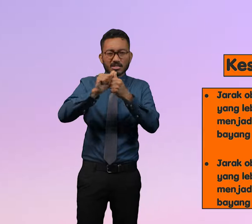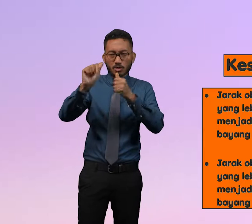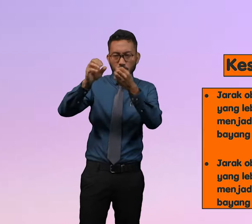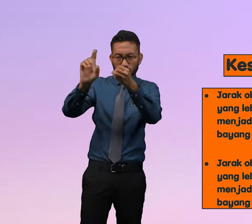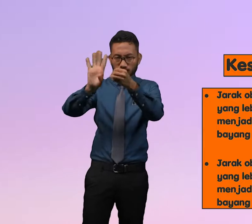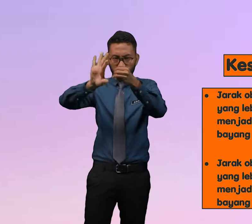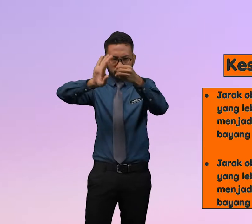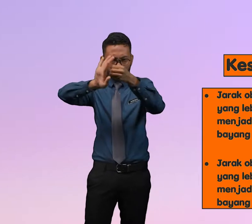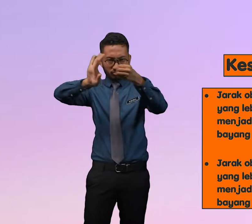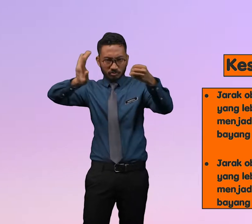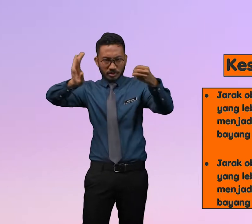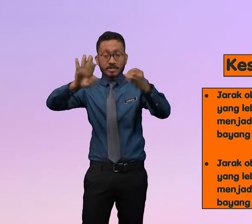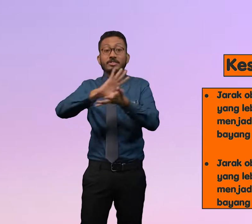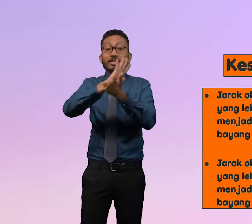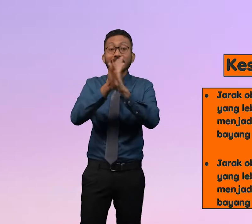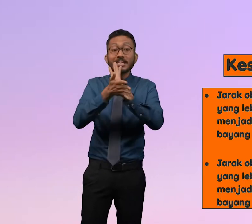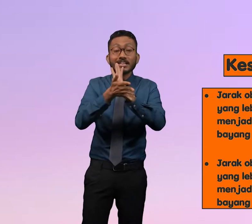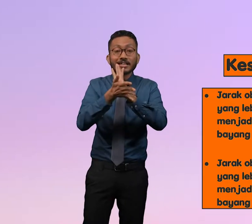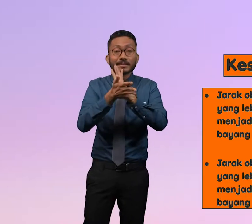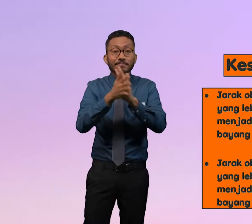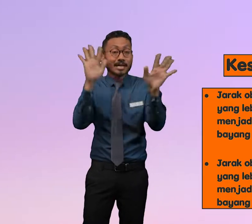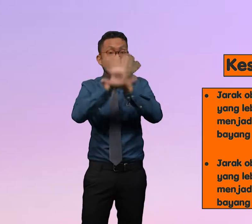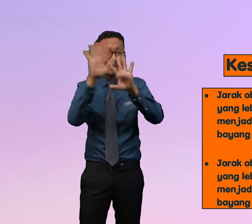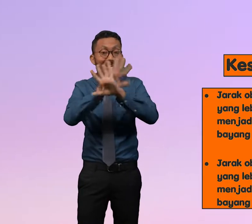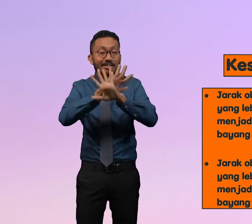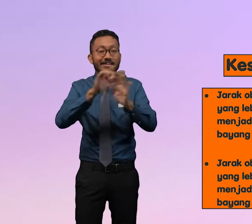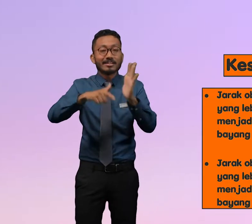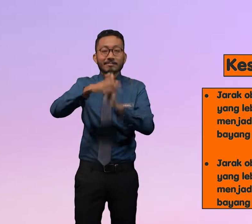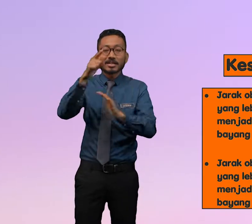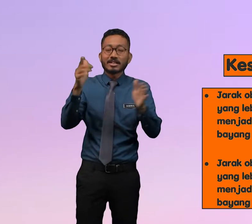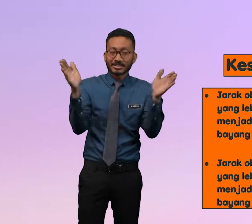jauh. Jadi bayak-bayak lebih kecil.